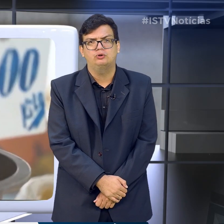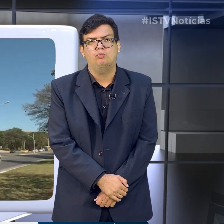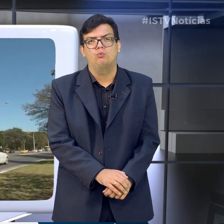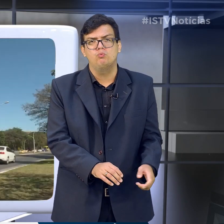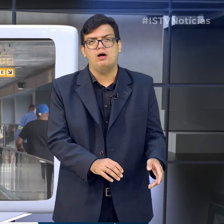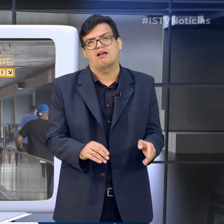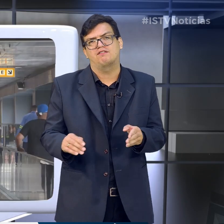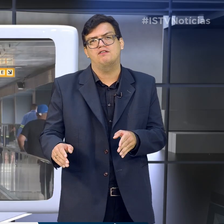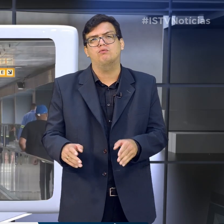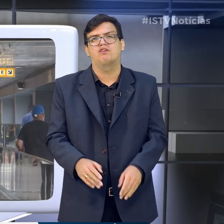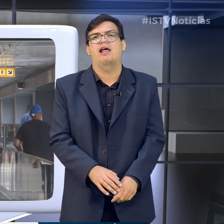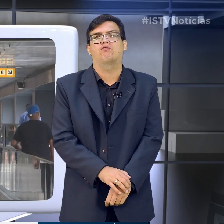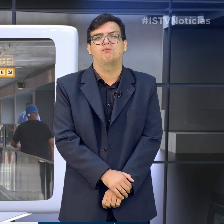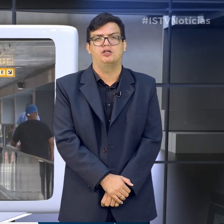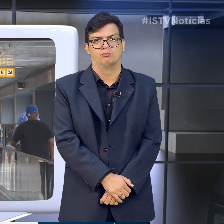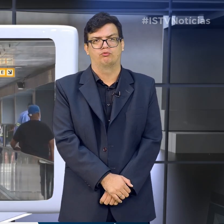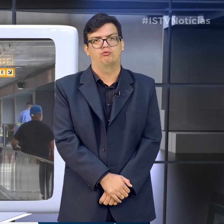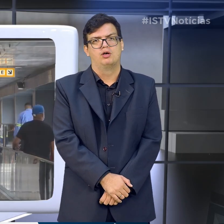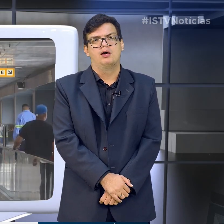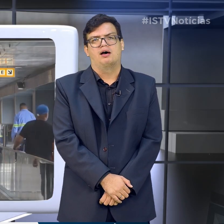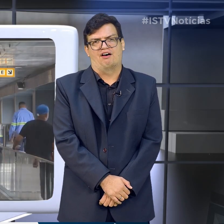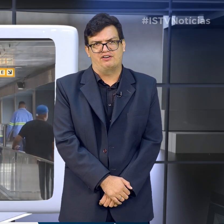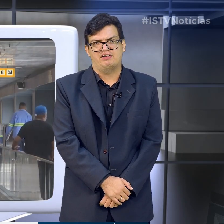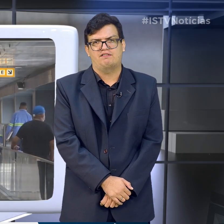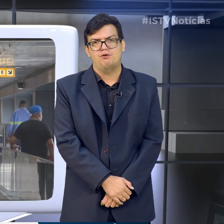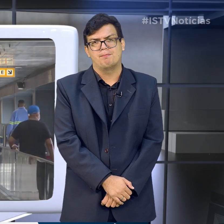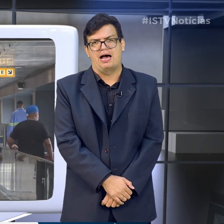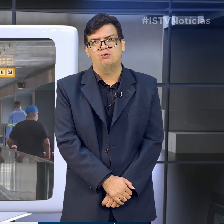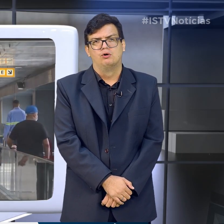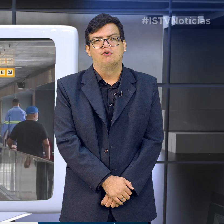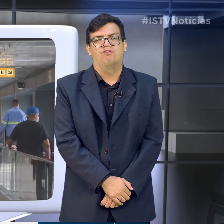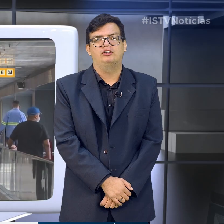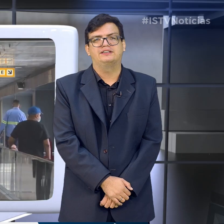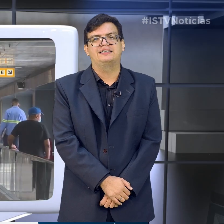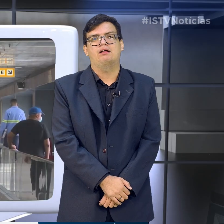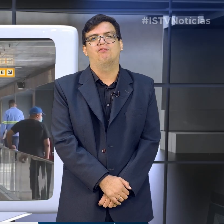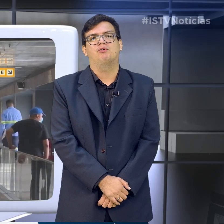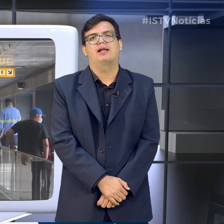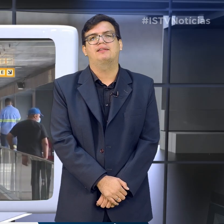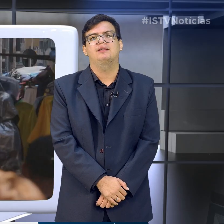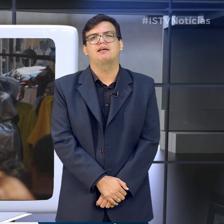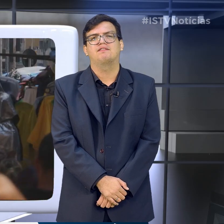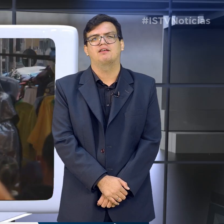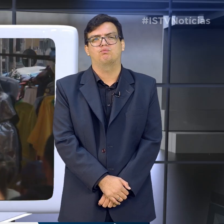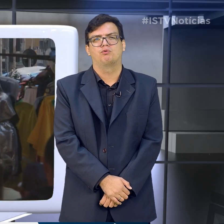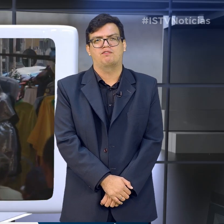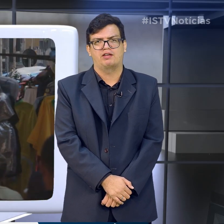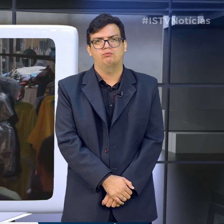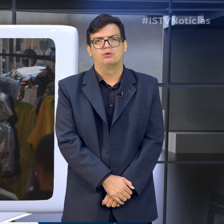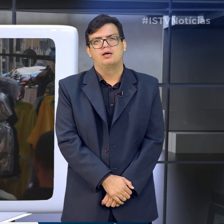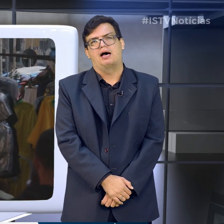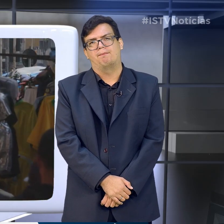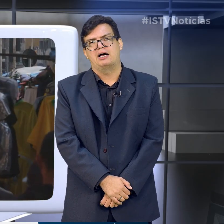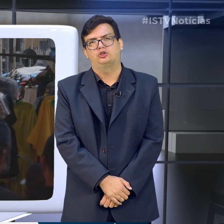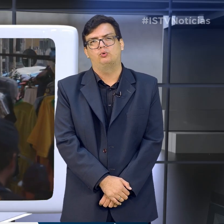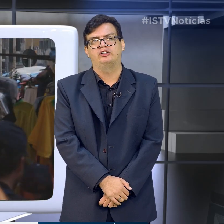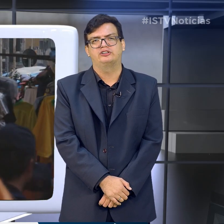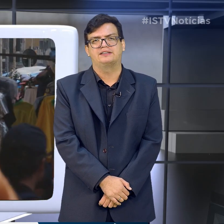de 1 a 5 salários mínimos a variação em maio foi de 0,36% abaixo do